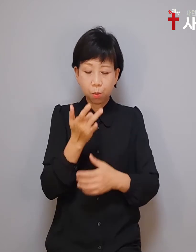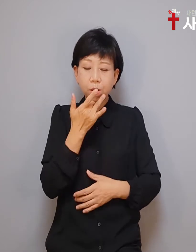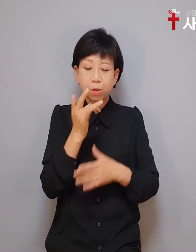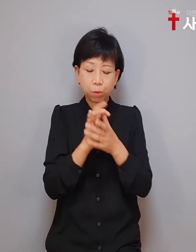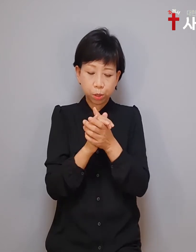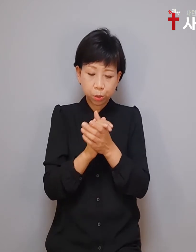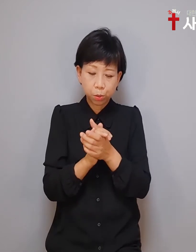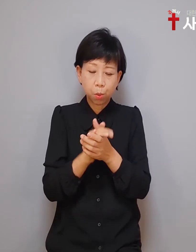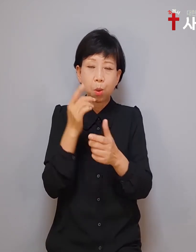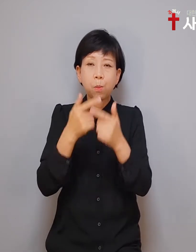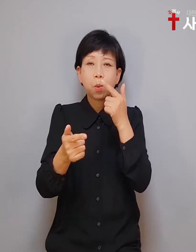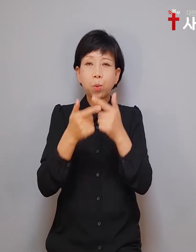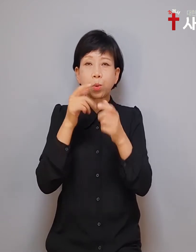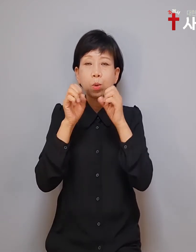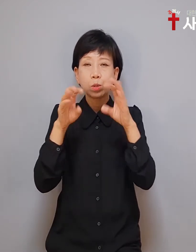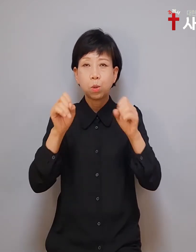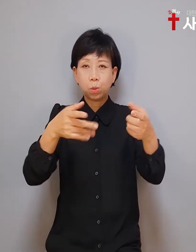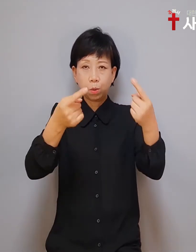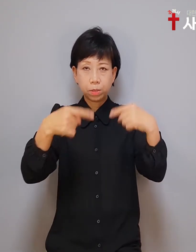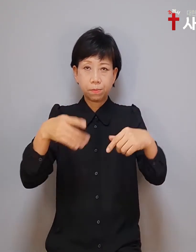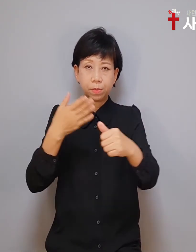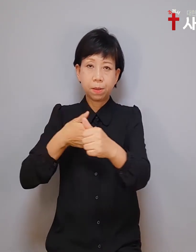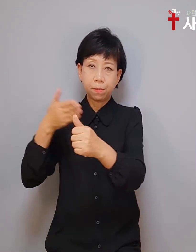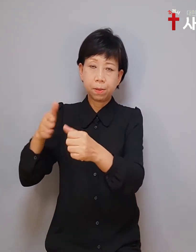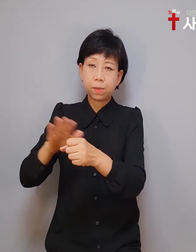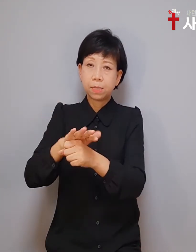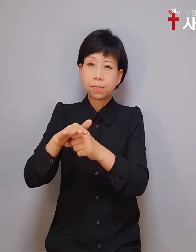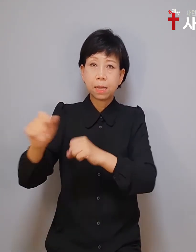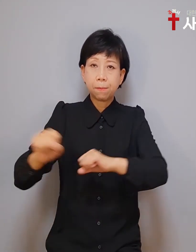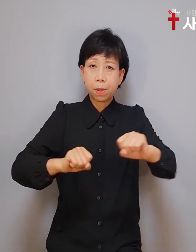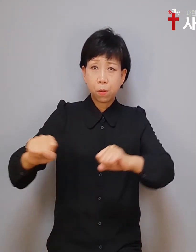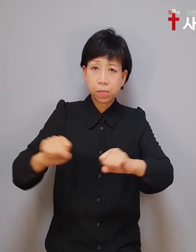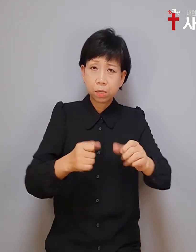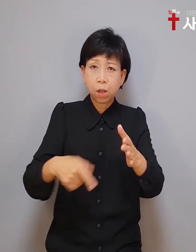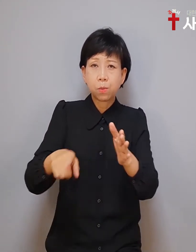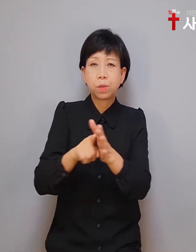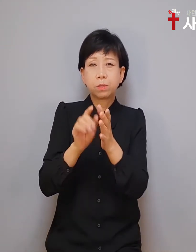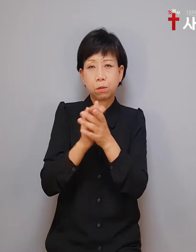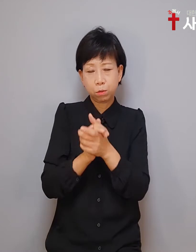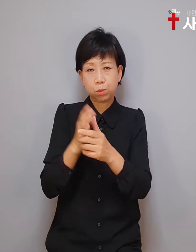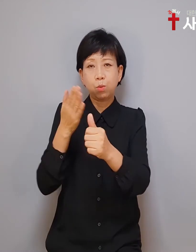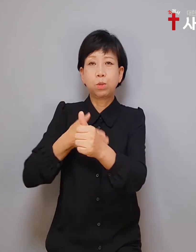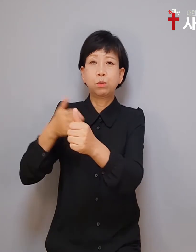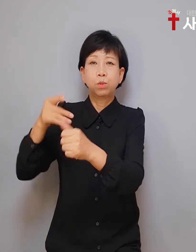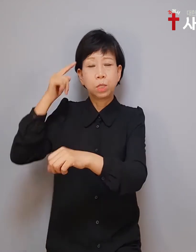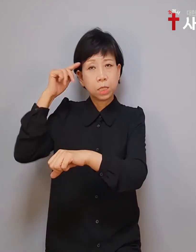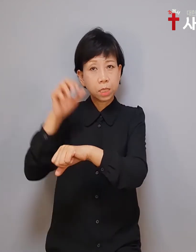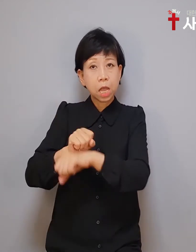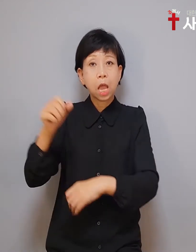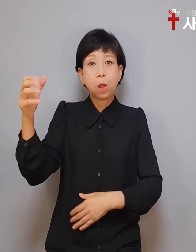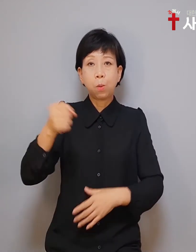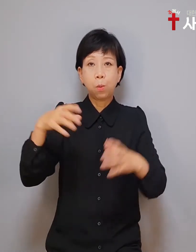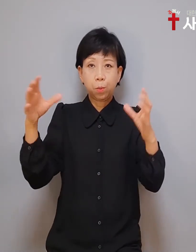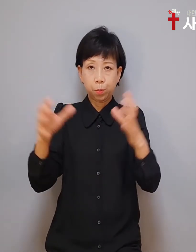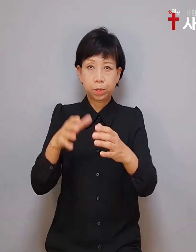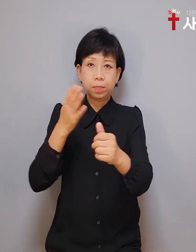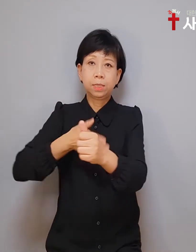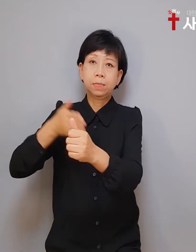참여 바랍니다. 사랑방 활성화를 위해 기도해 주시고 지혜롭게 모이시기